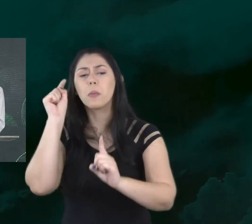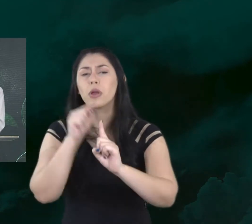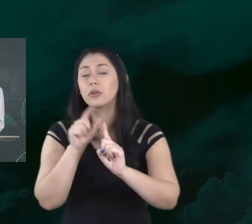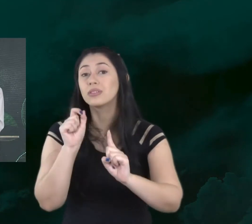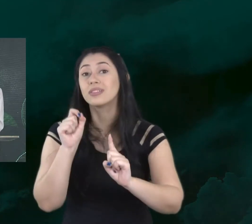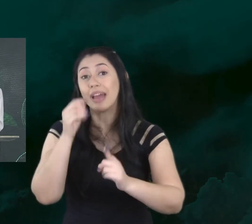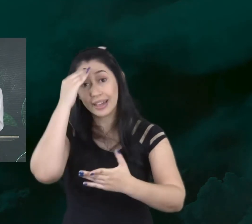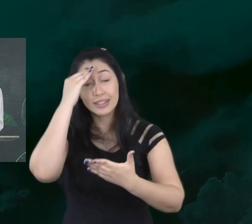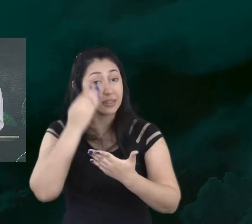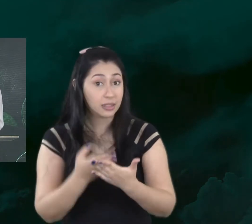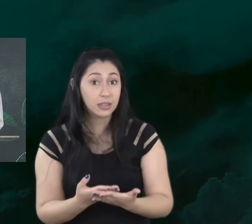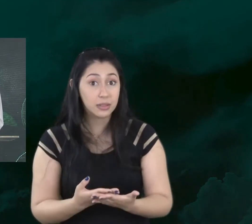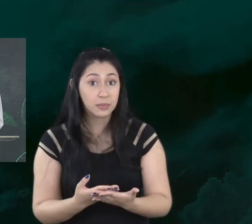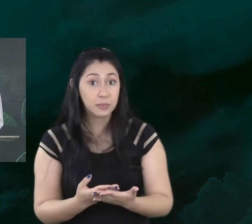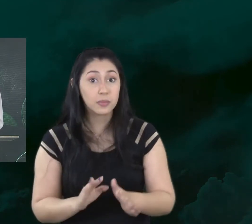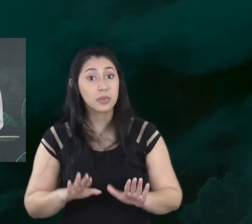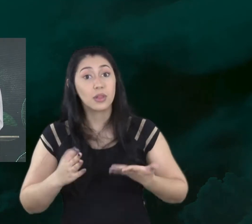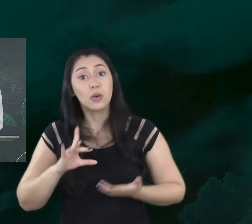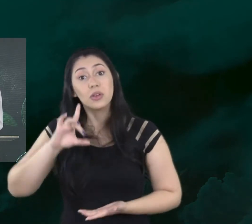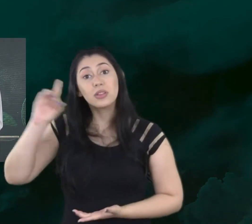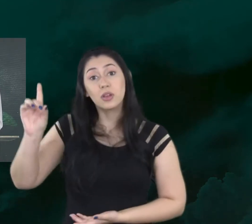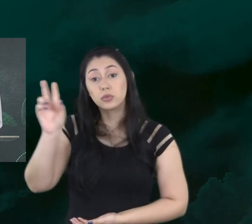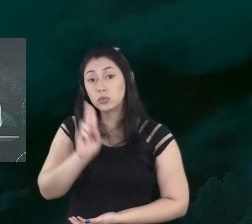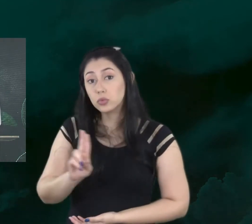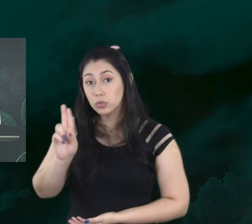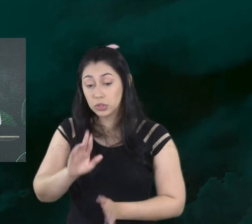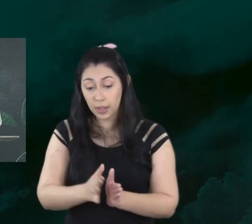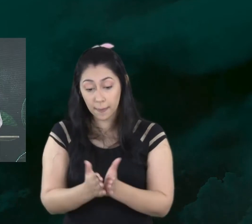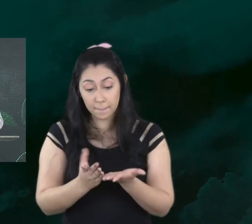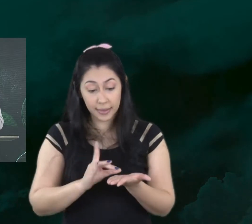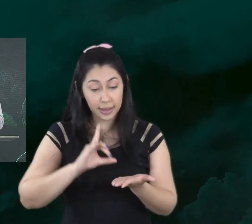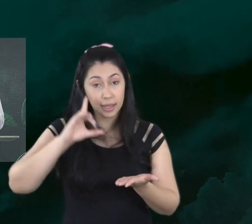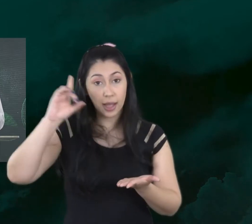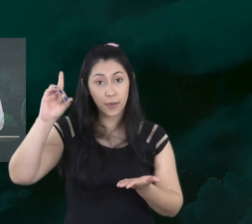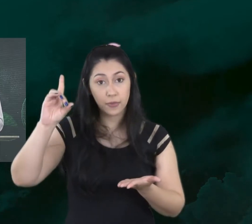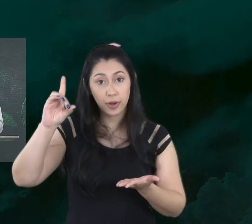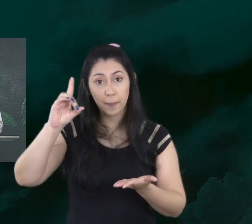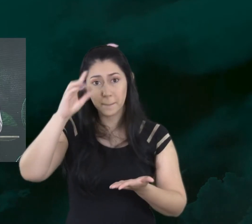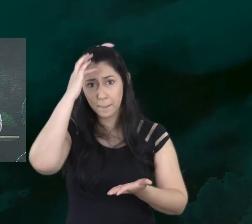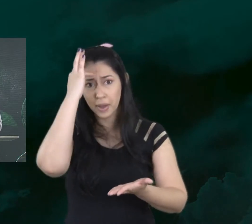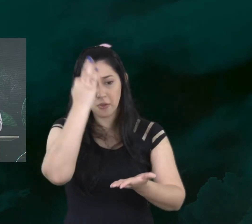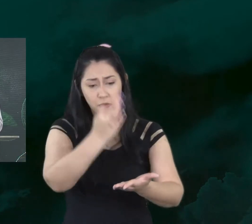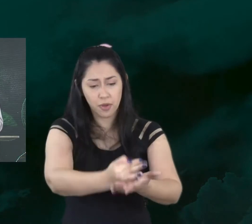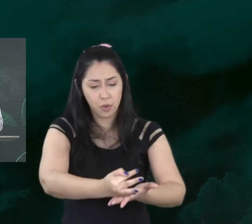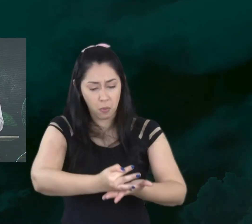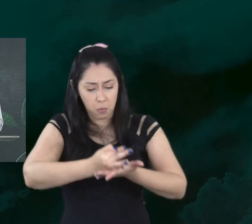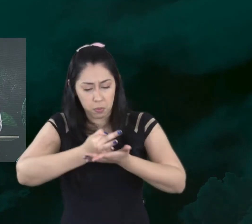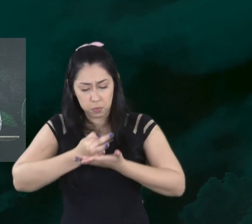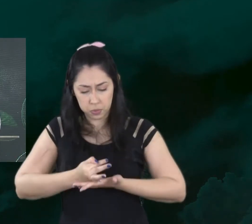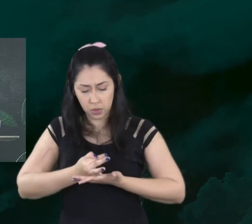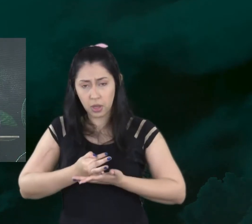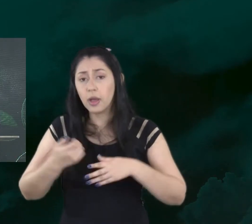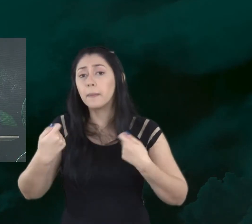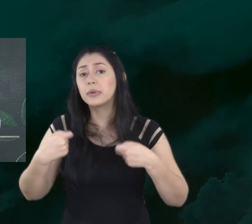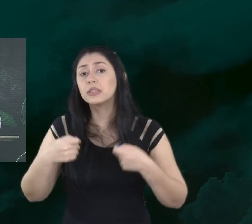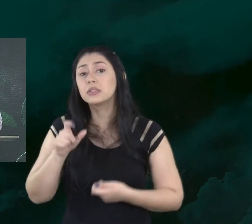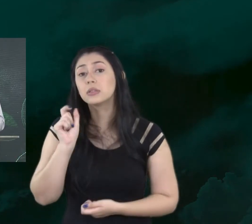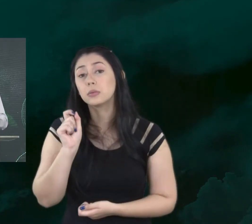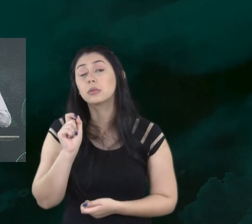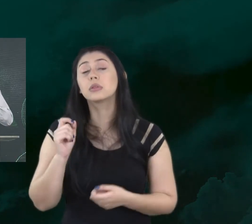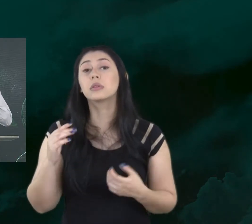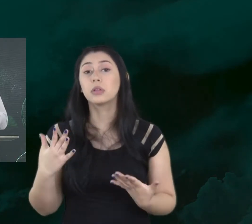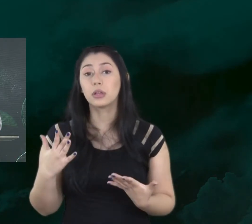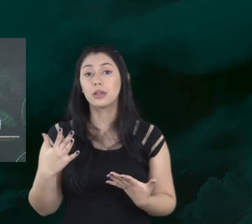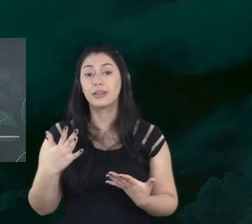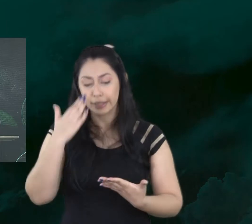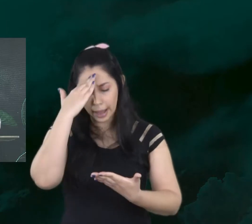mandar, através da palavra, um elemento da fé, e você só precisa fazer uma única coisa, né?